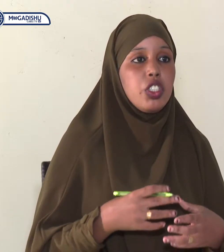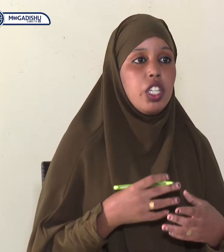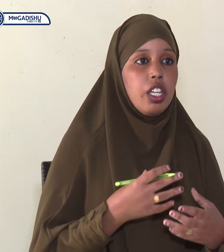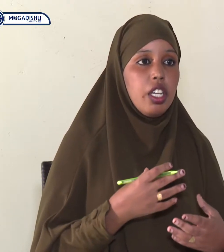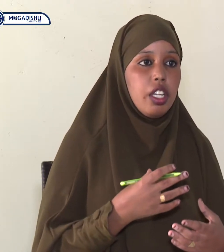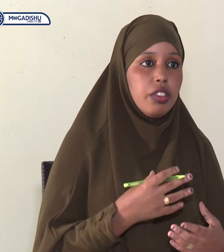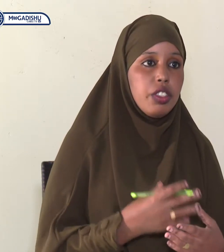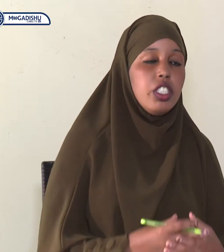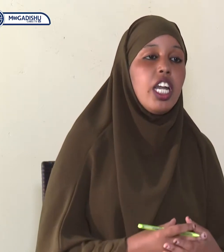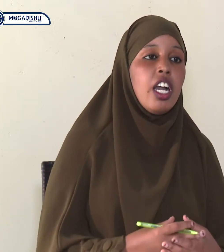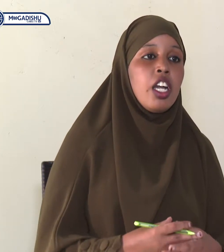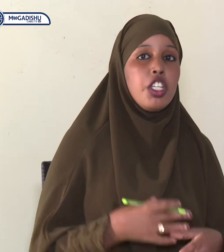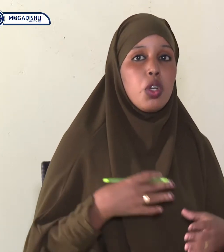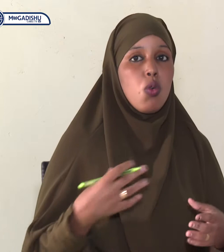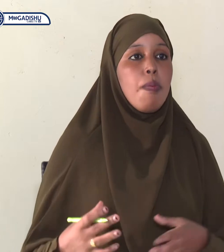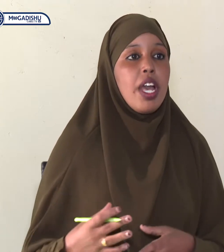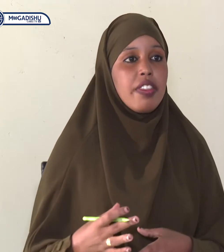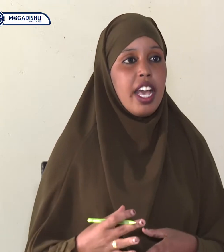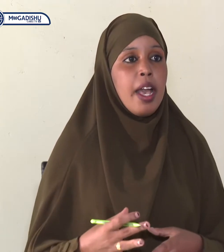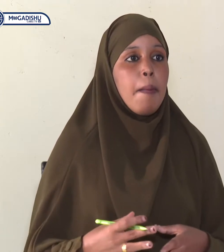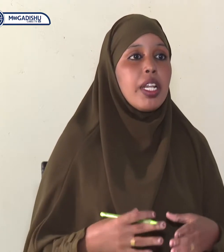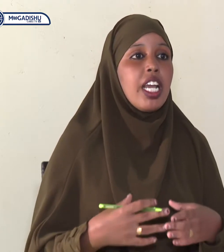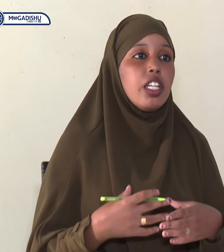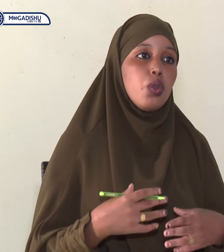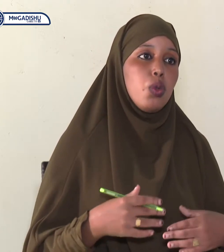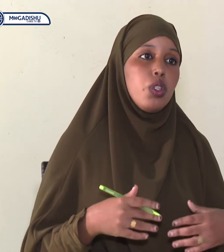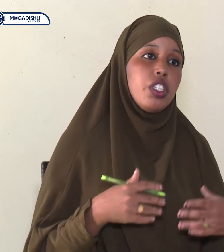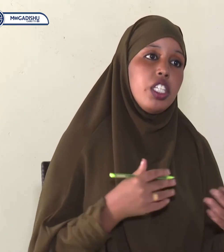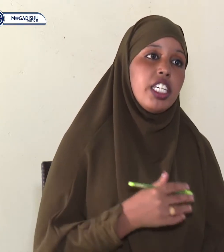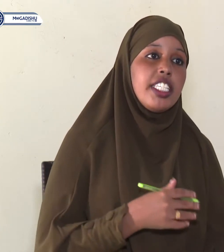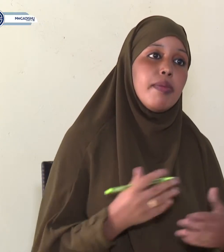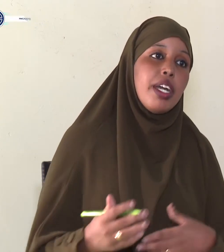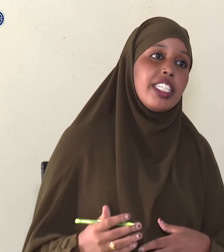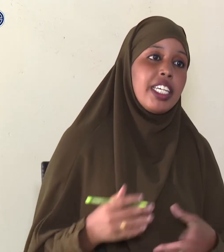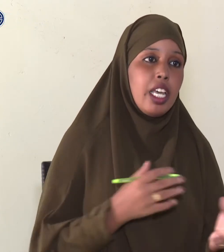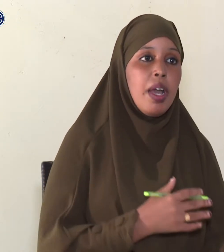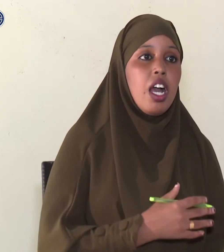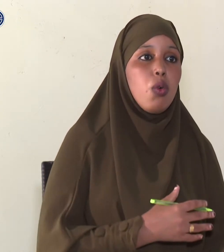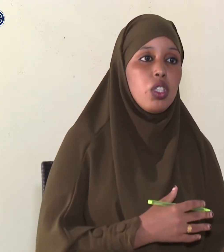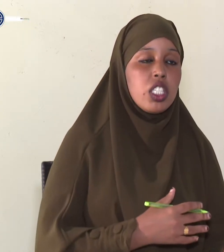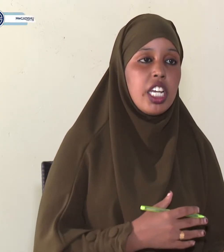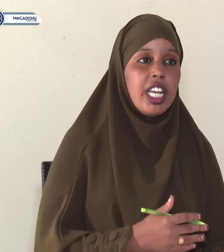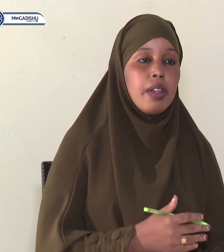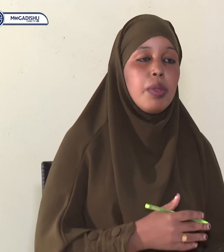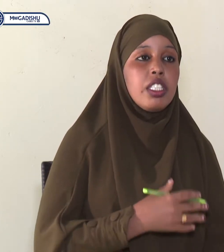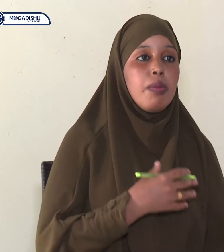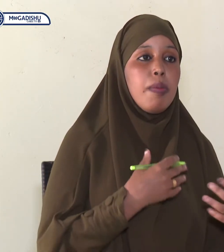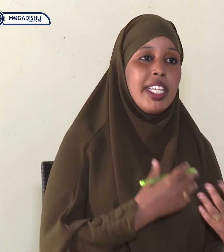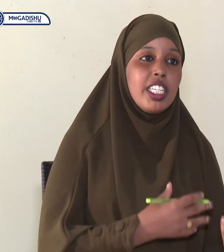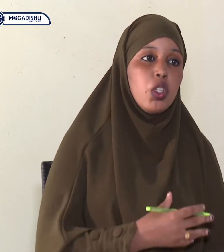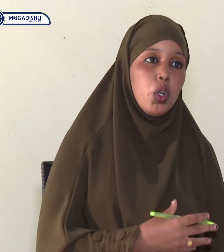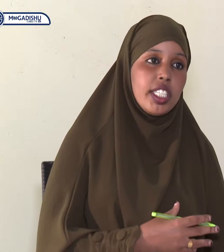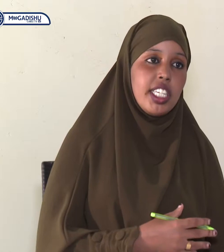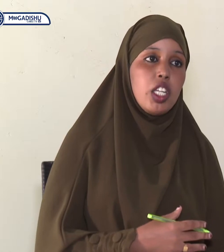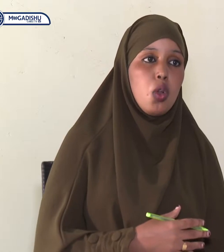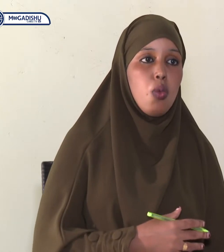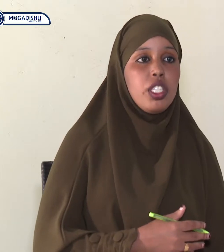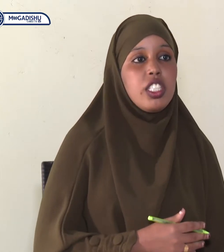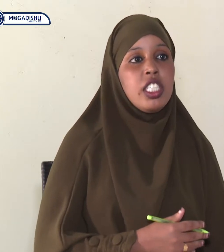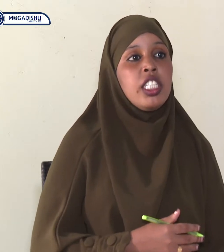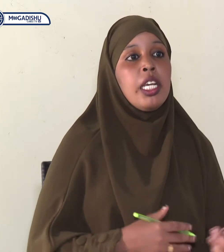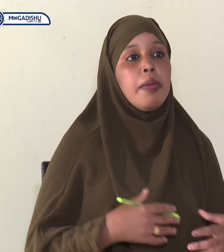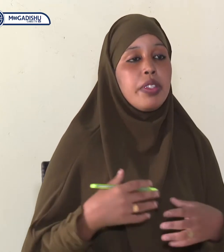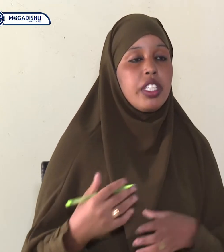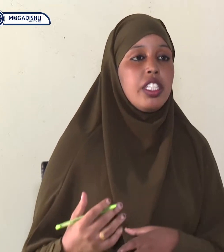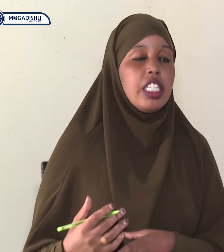jira manaahij diini ah iyo kuwo maadi ah marka adigu diiniga iyo maadiga keeba awooda saartaan ma inta ma maadigaad xoogga saartaan oo ku